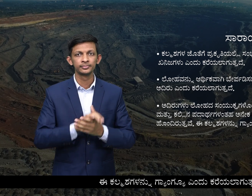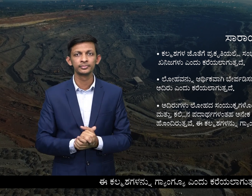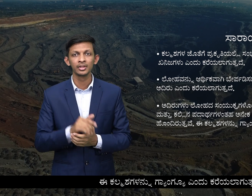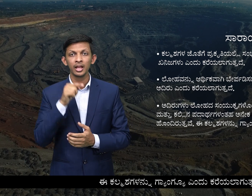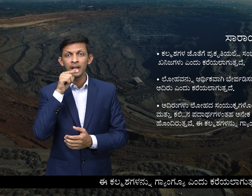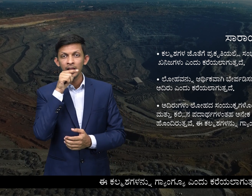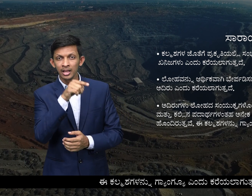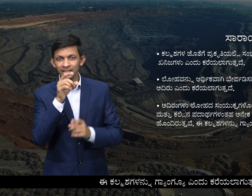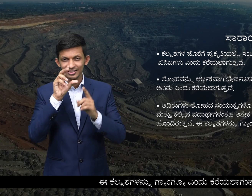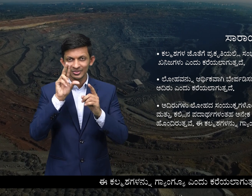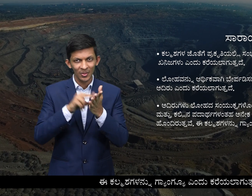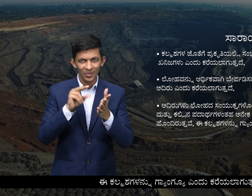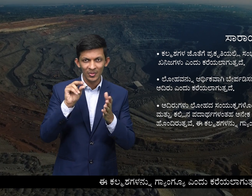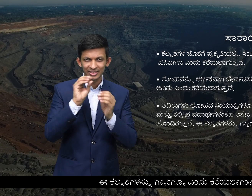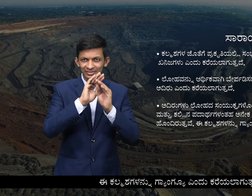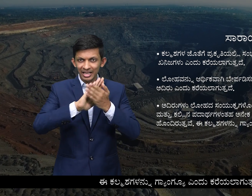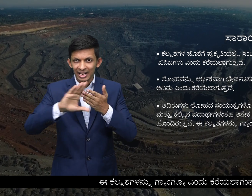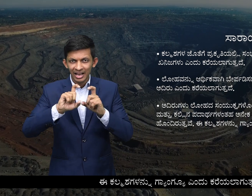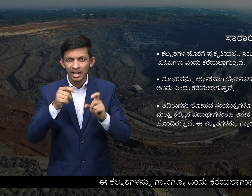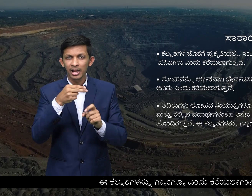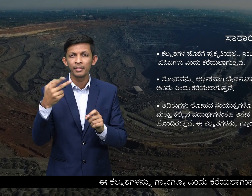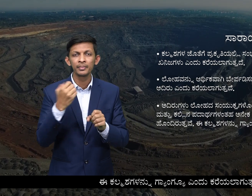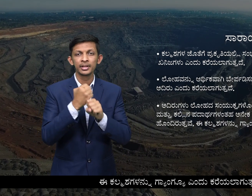ಈ ಕಲ್ಮಶಗಳನ್ನ ಗ್ಯಾಂಗ್ಯೂ ಎಂದು ಕರೆಯಲಾಗುತ್ತೆ.